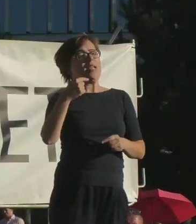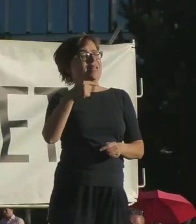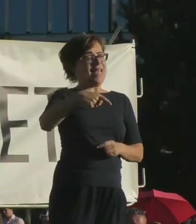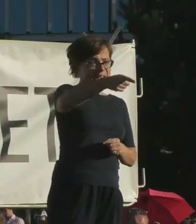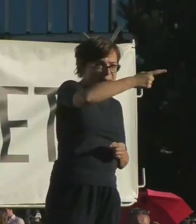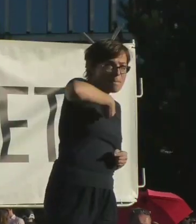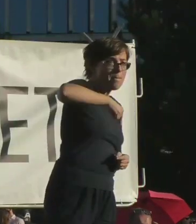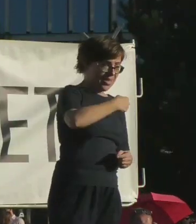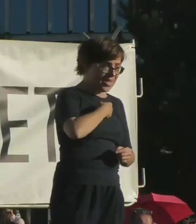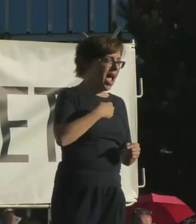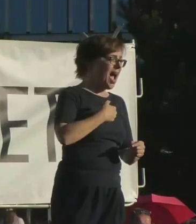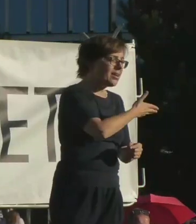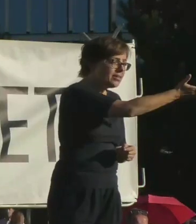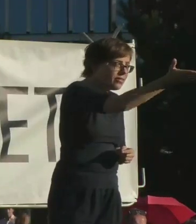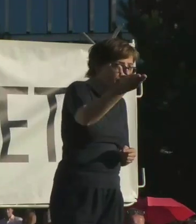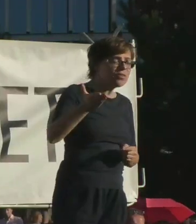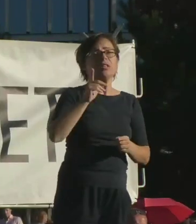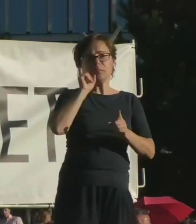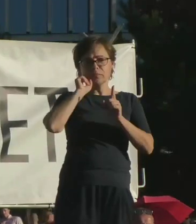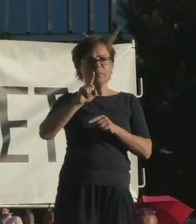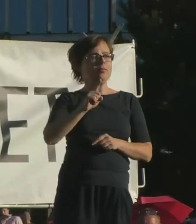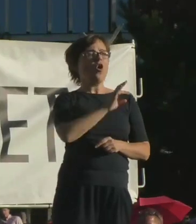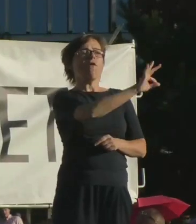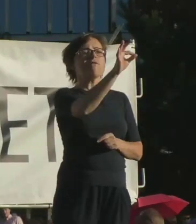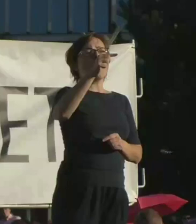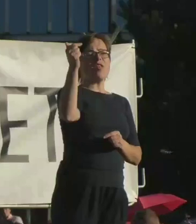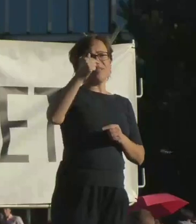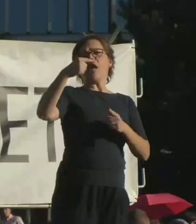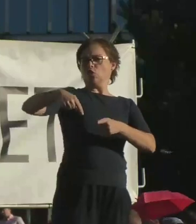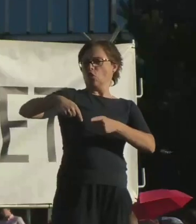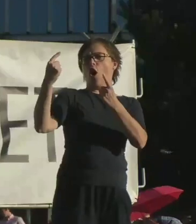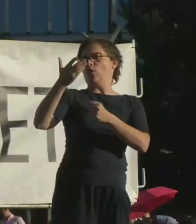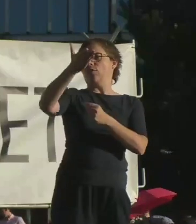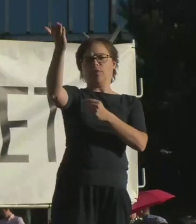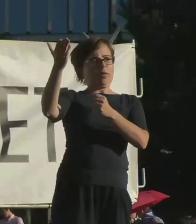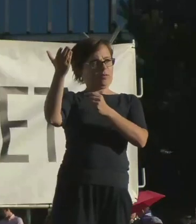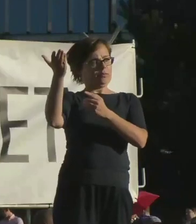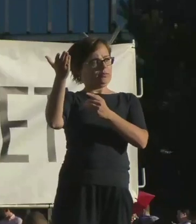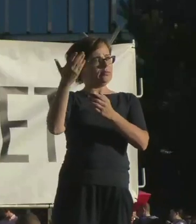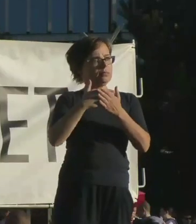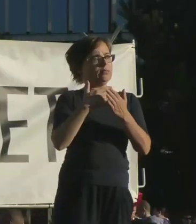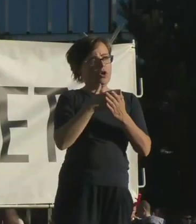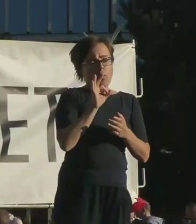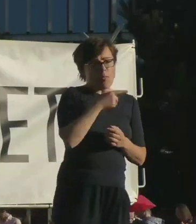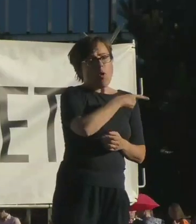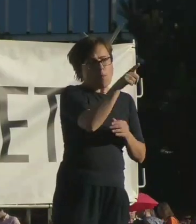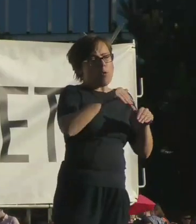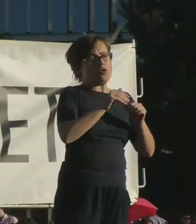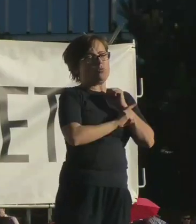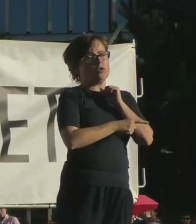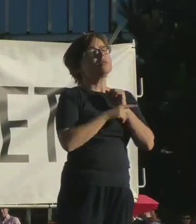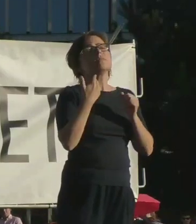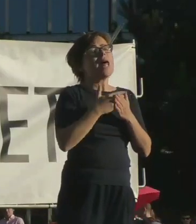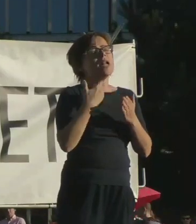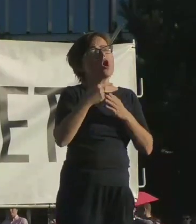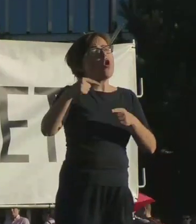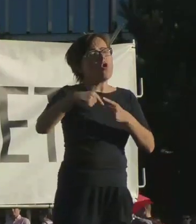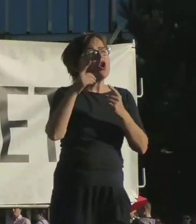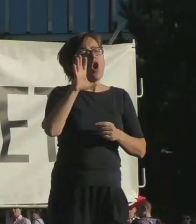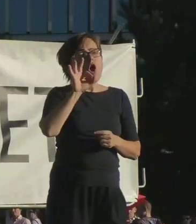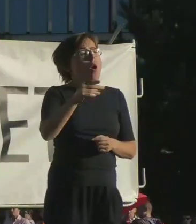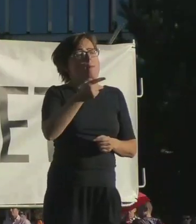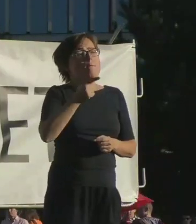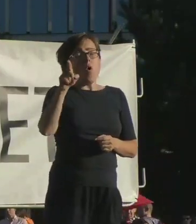wy wszystkie osoby, które mogą zajść w ciążę. Dlaczego? Bo nie jest w naszym